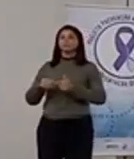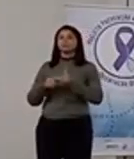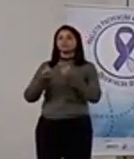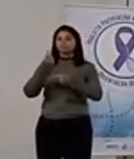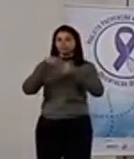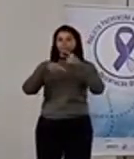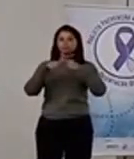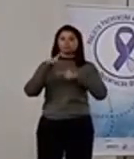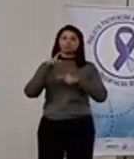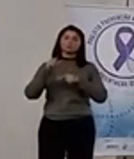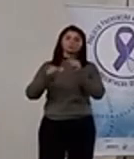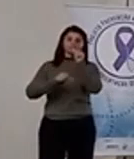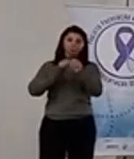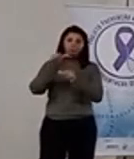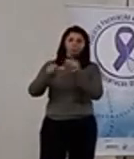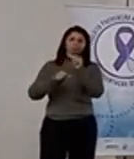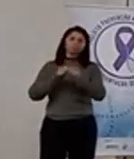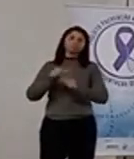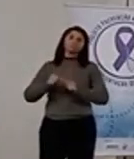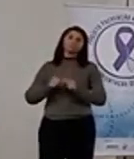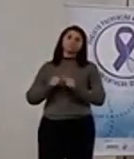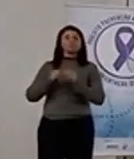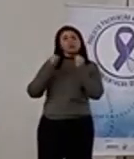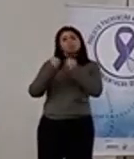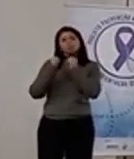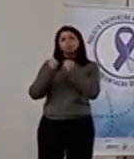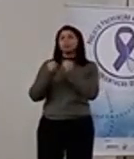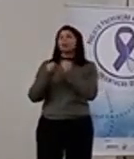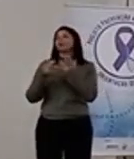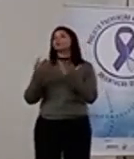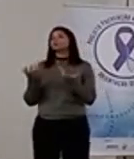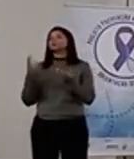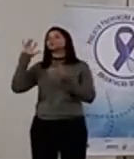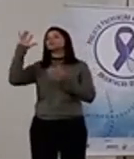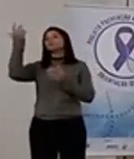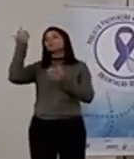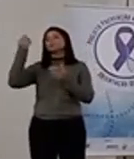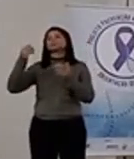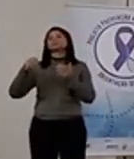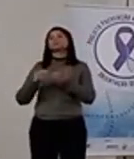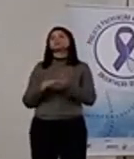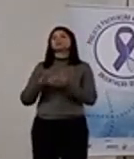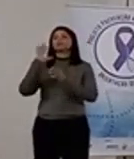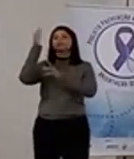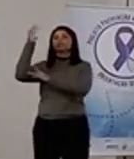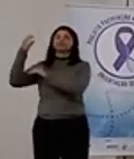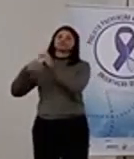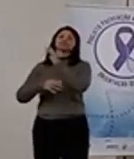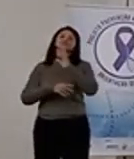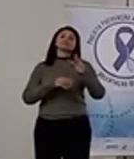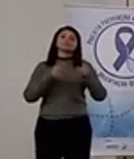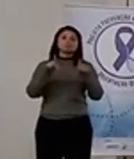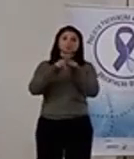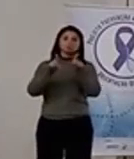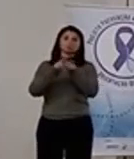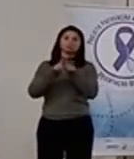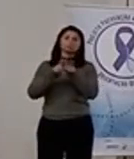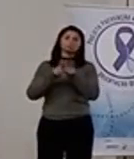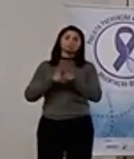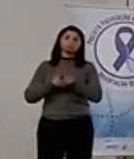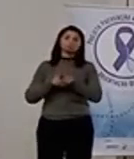quer dizer que sempre vai acontecer assim. Você pode ter consequências de efeitos ambientais também. Então, quando a gente